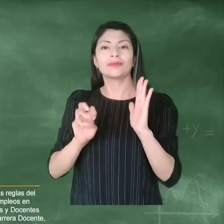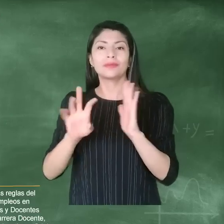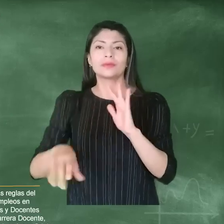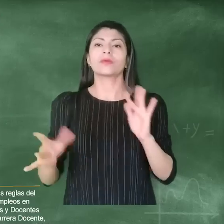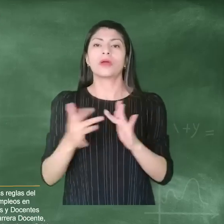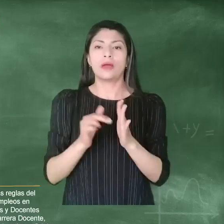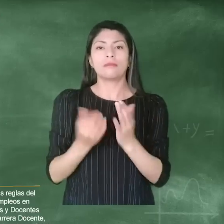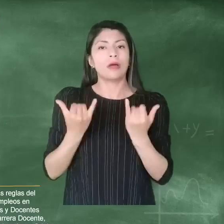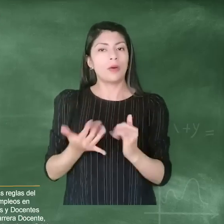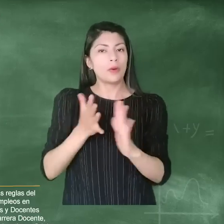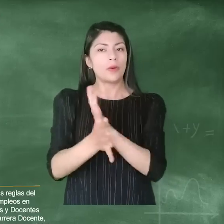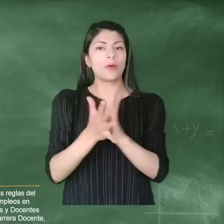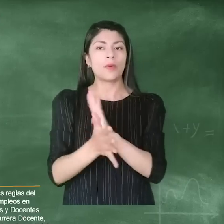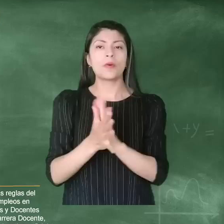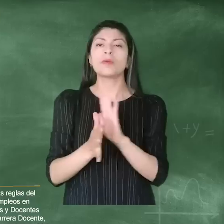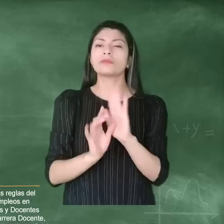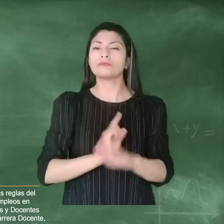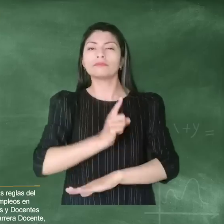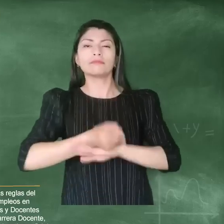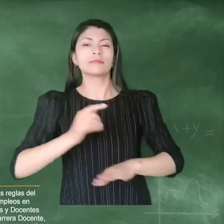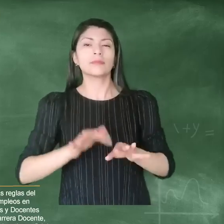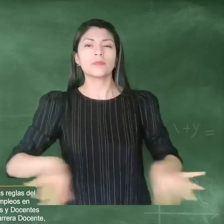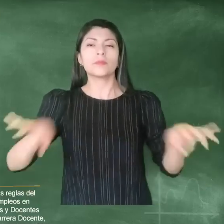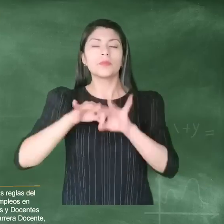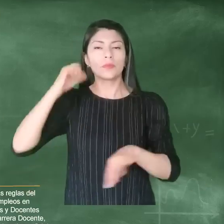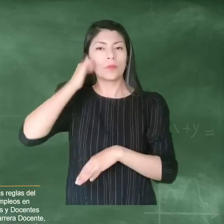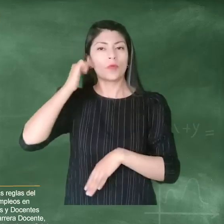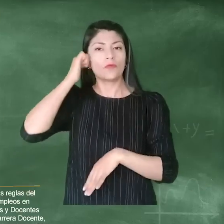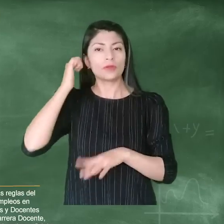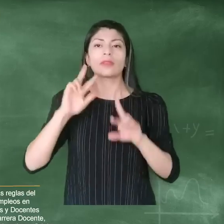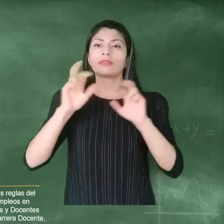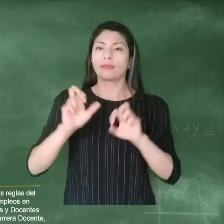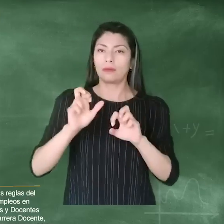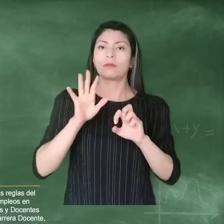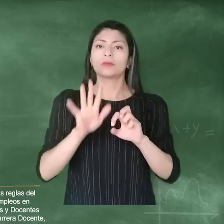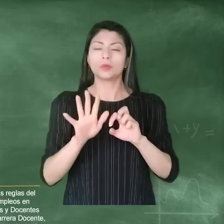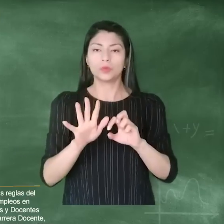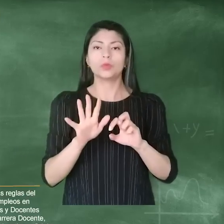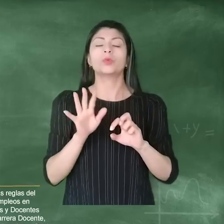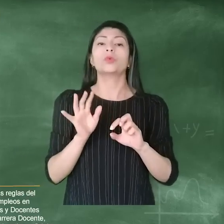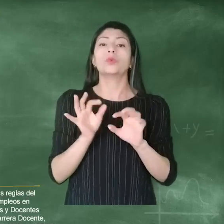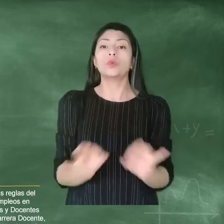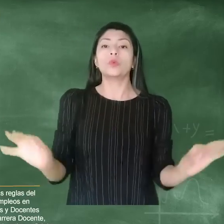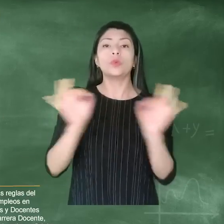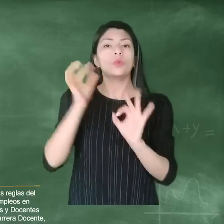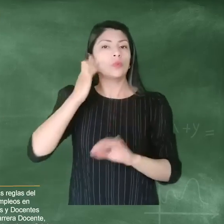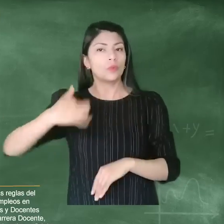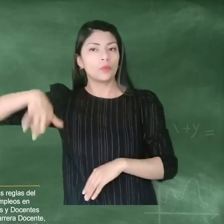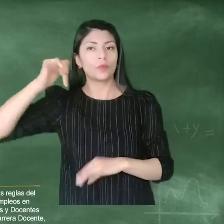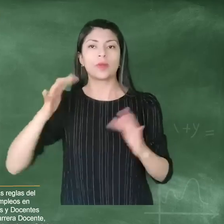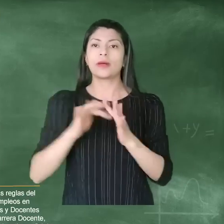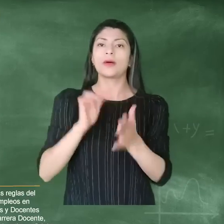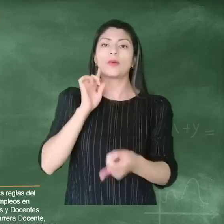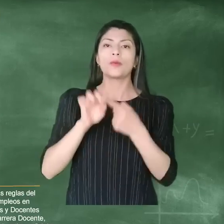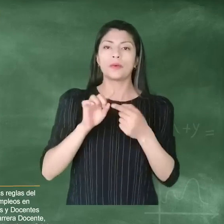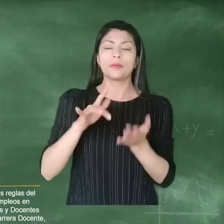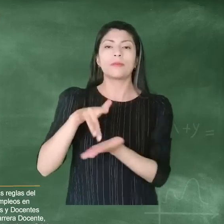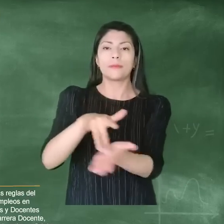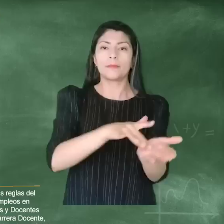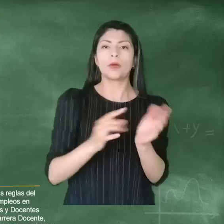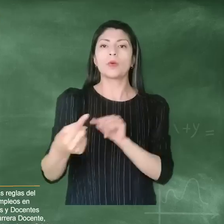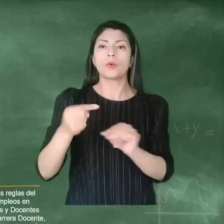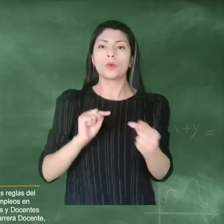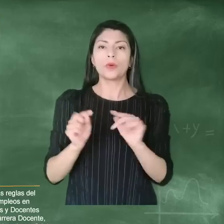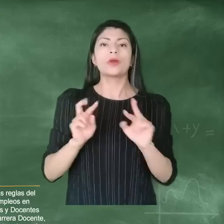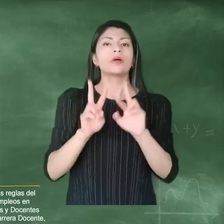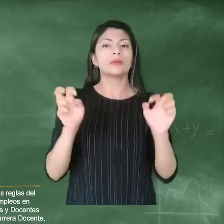de 2002, por el cual se expide el Estatuto de Profesionalización Docente, estableció: el concurso para ingreso